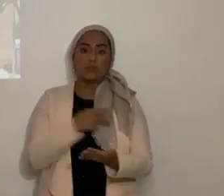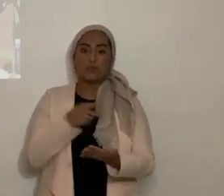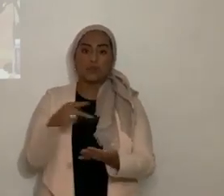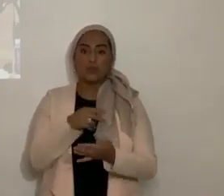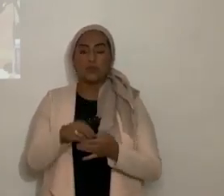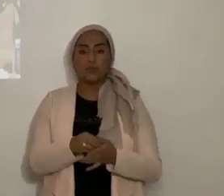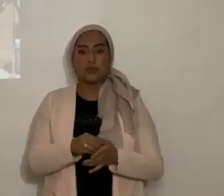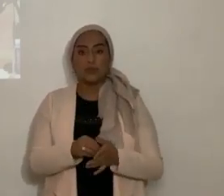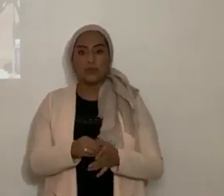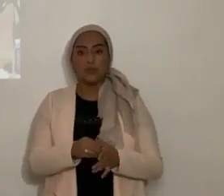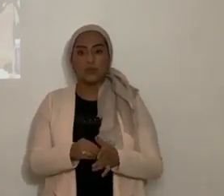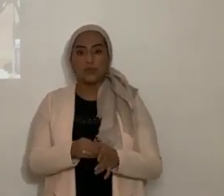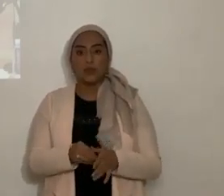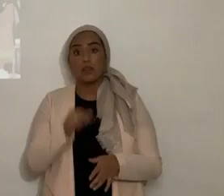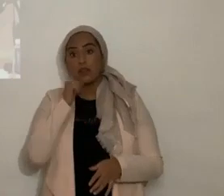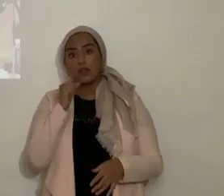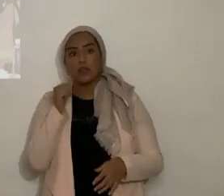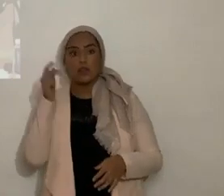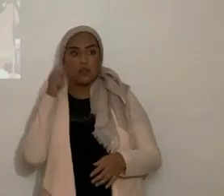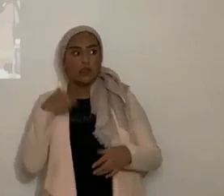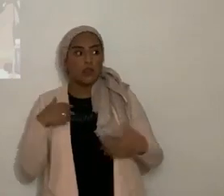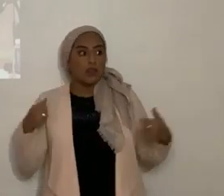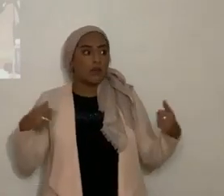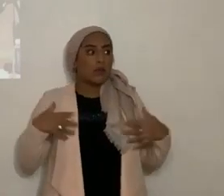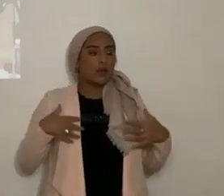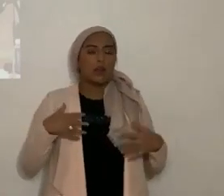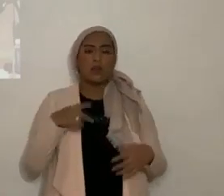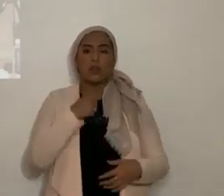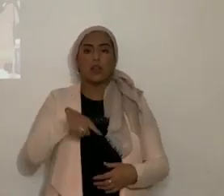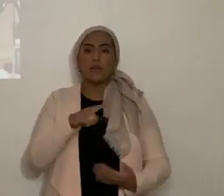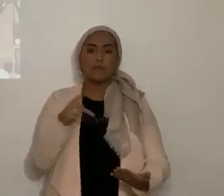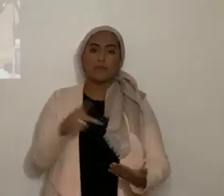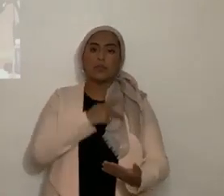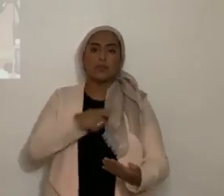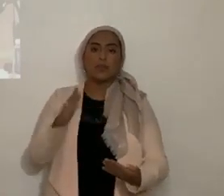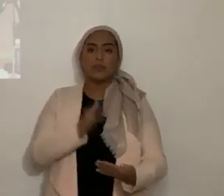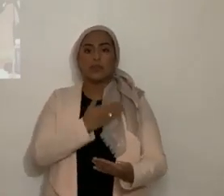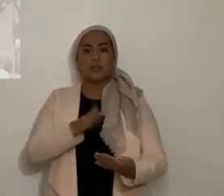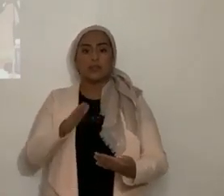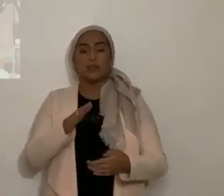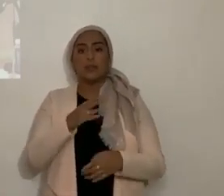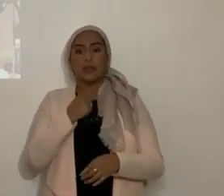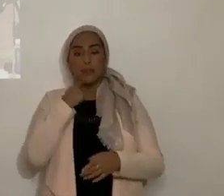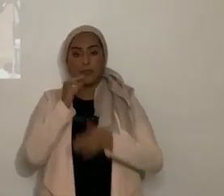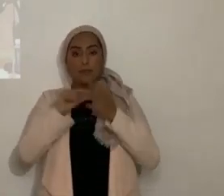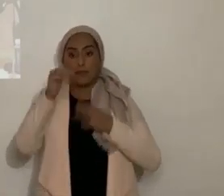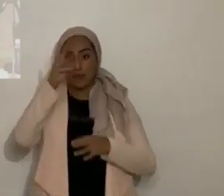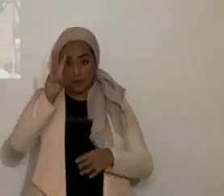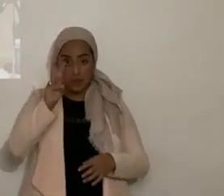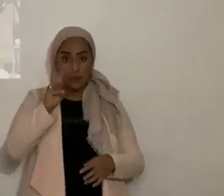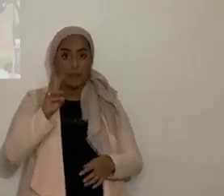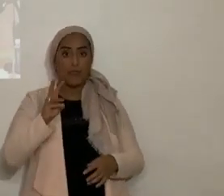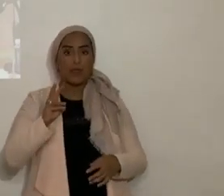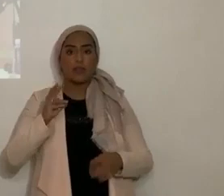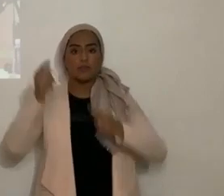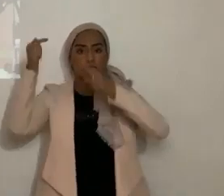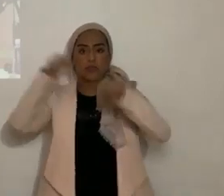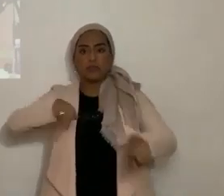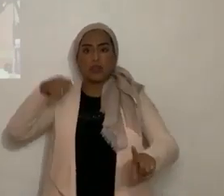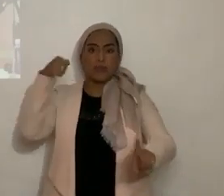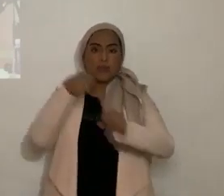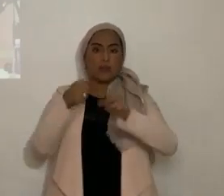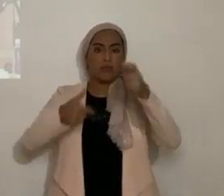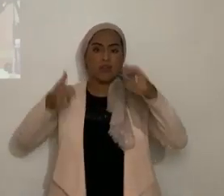En lugar de estar escuchando el miedo, cantaron salmos. Y dice, verso 26, entonces sobrevino de repente un